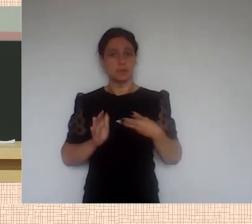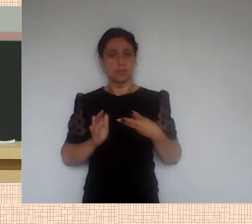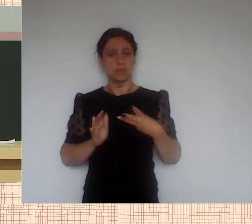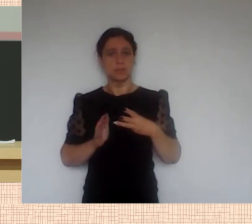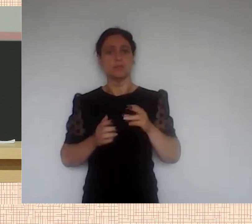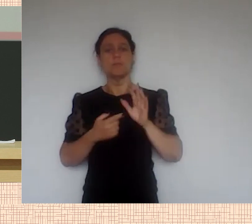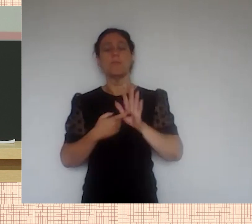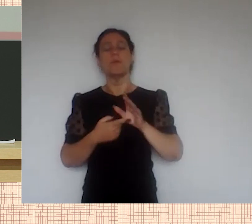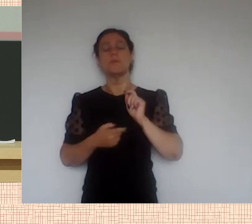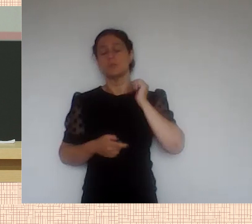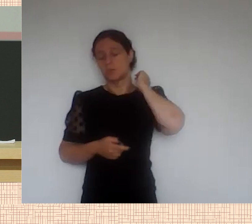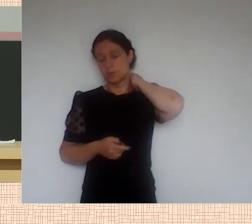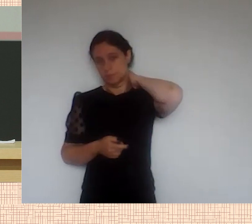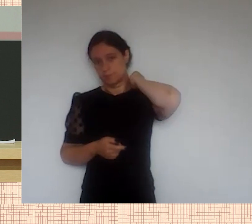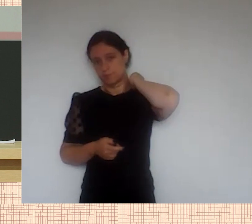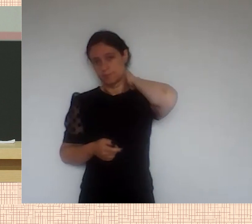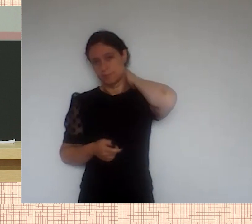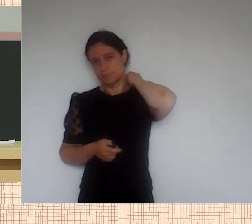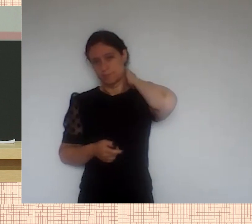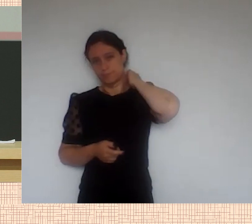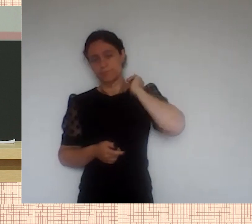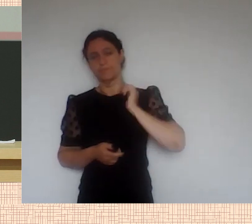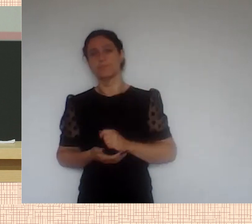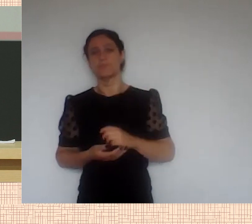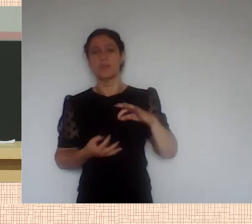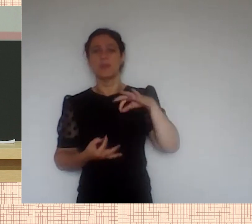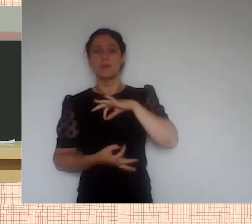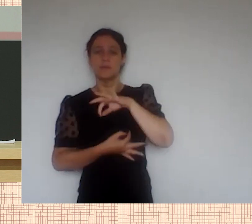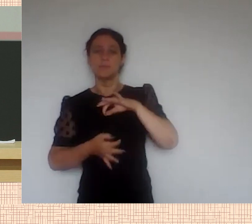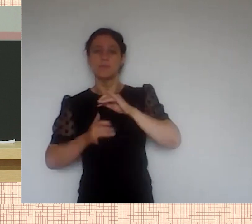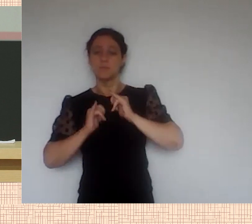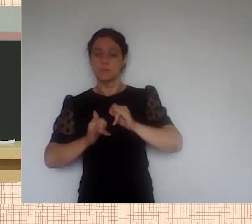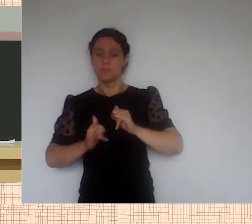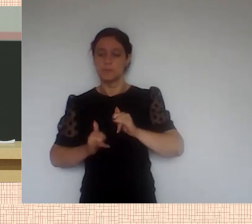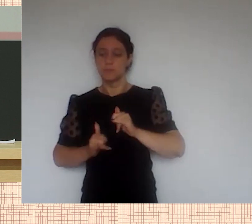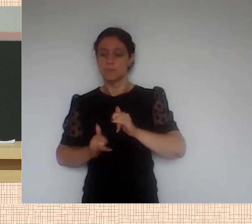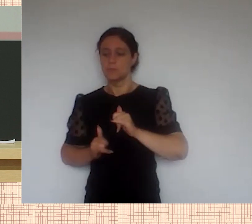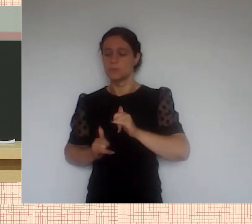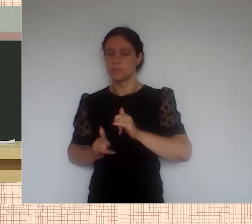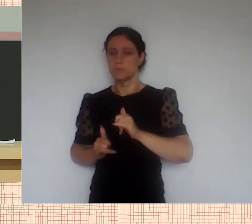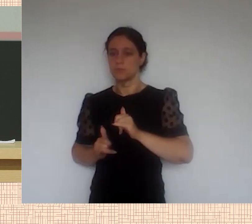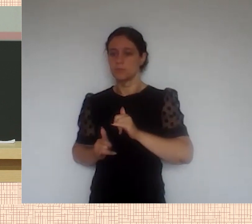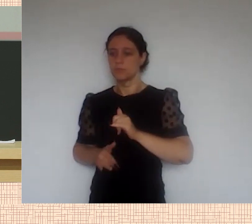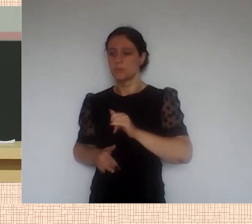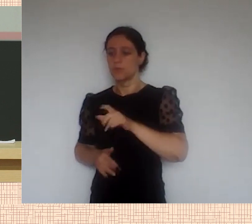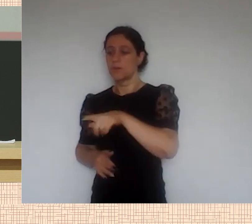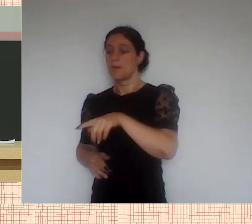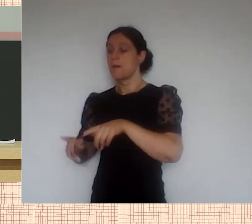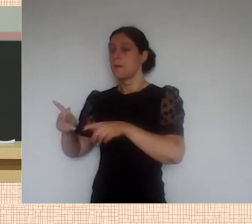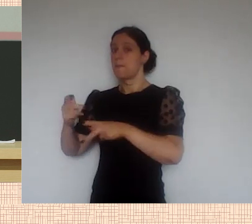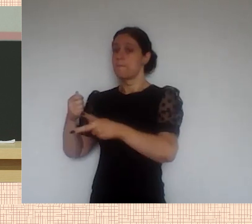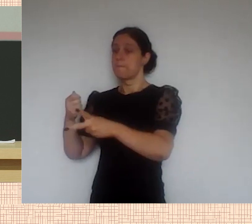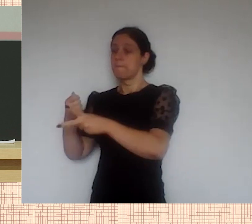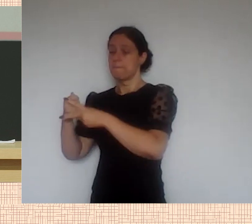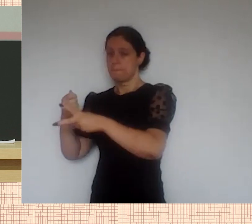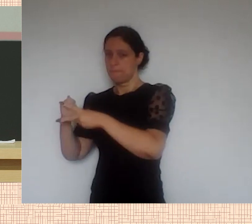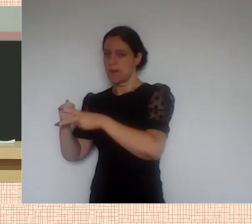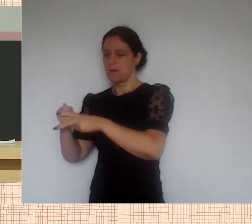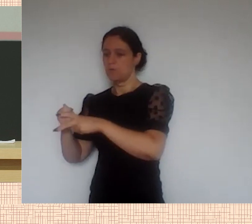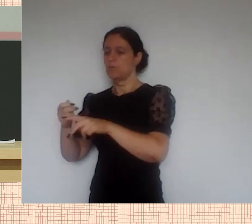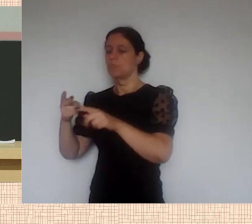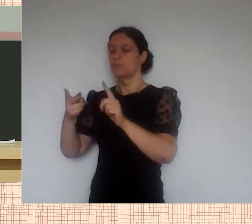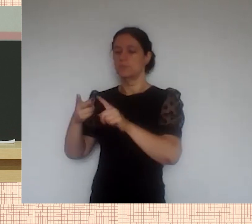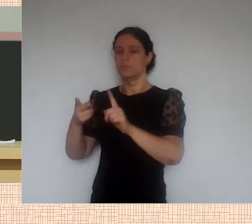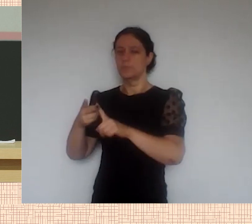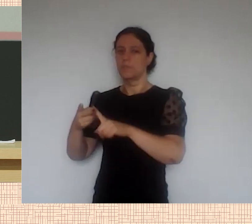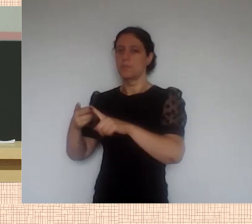Separai-me agora a Paulo, a Barnabé e a Saulo para a obra que eu tenho lhes